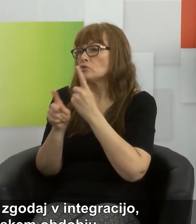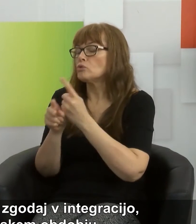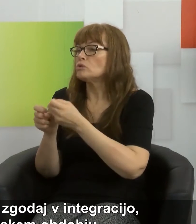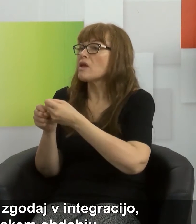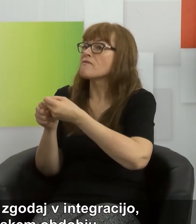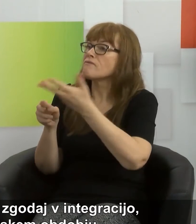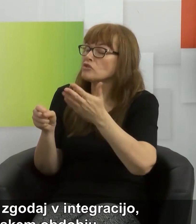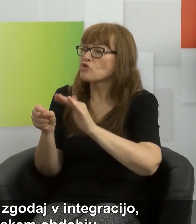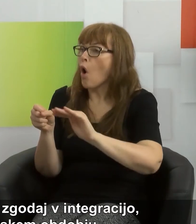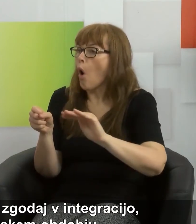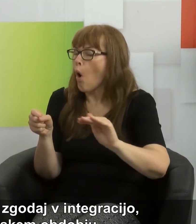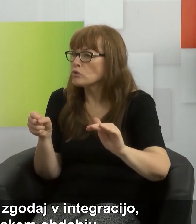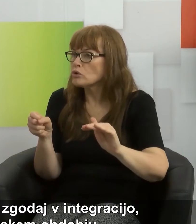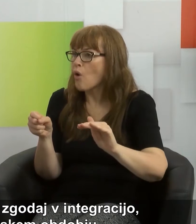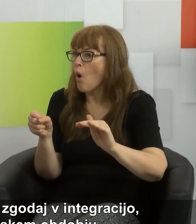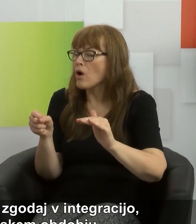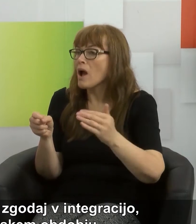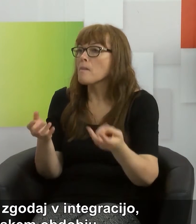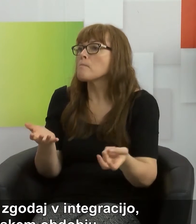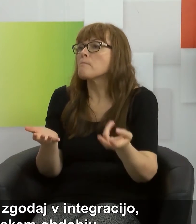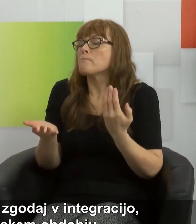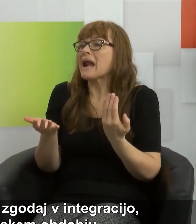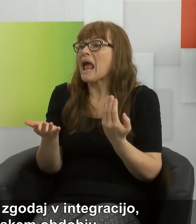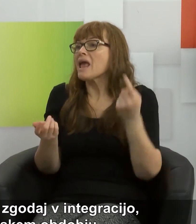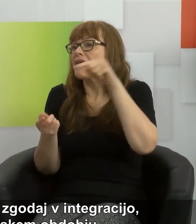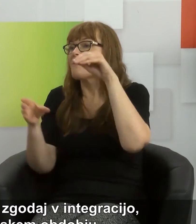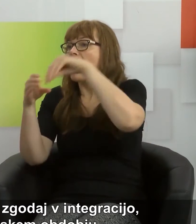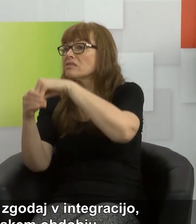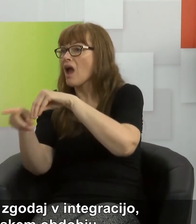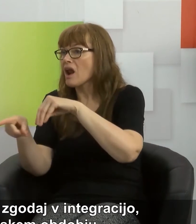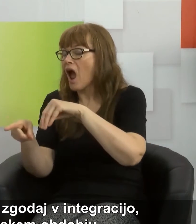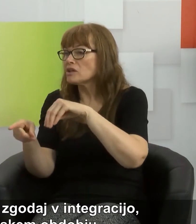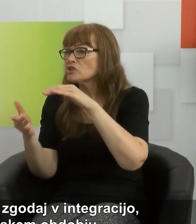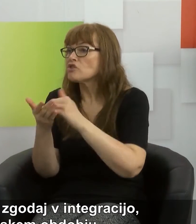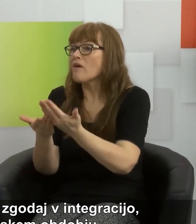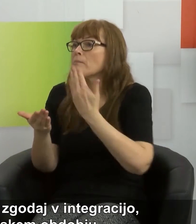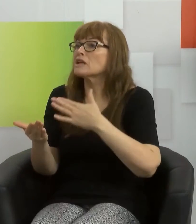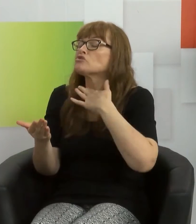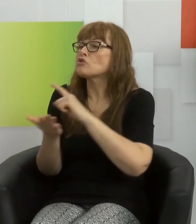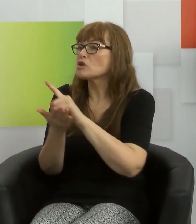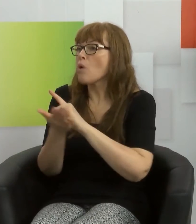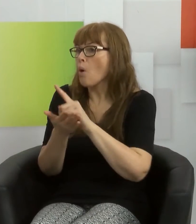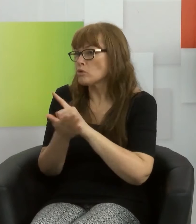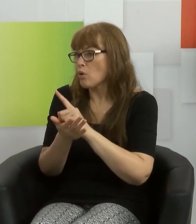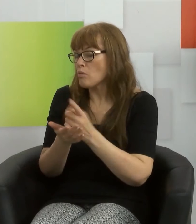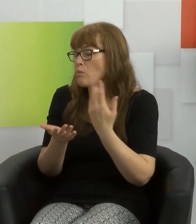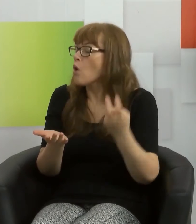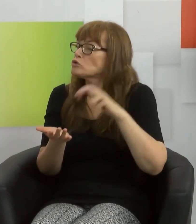otrok gre bolj zgodaj v integracijo. Tudi že v predšolskem obdobju.